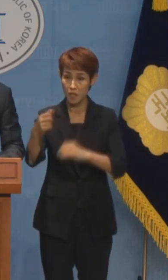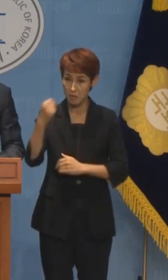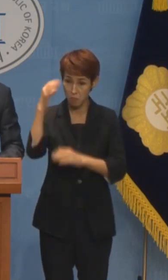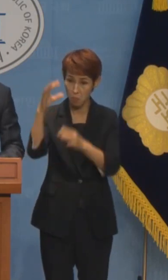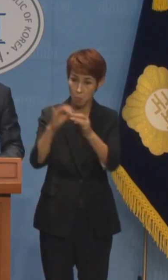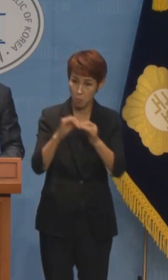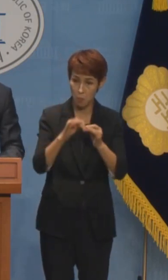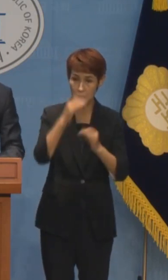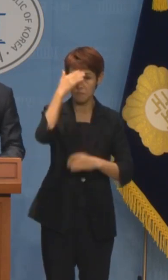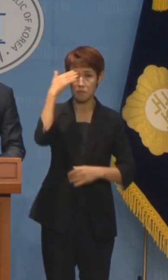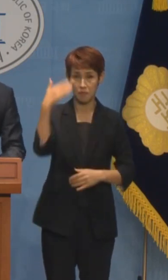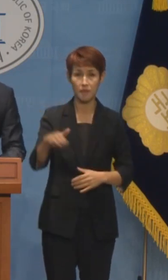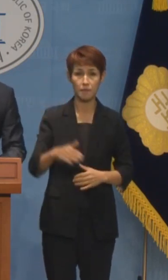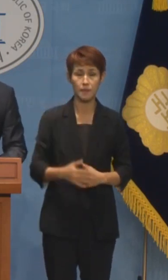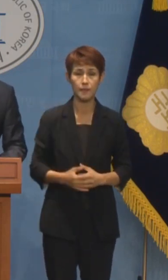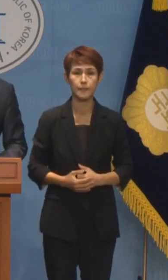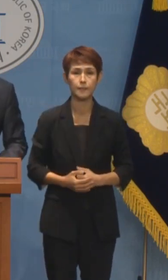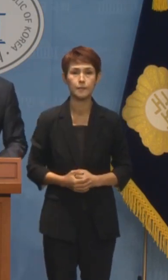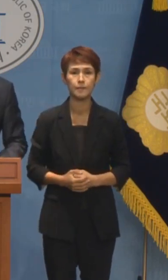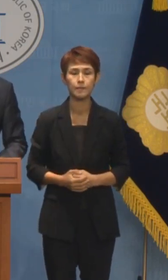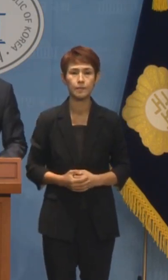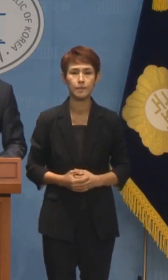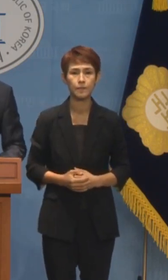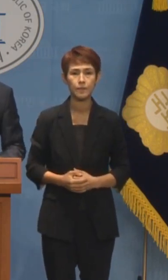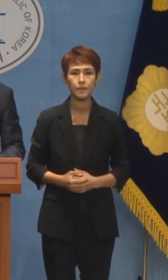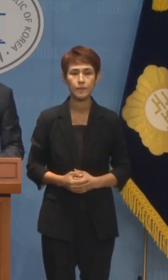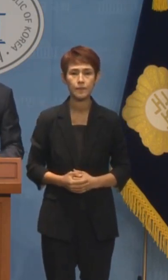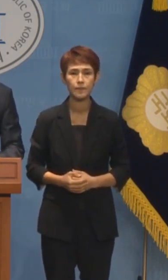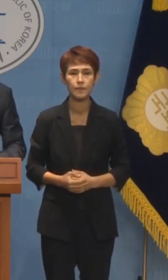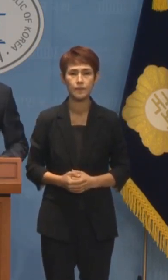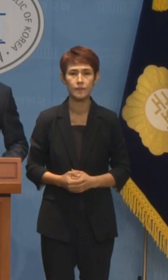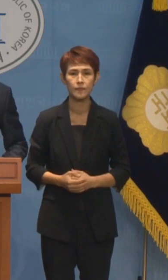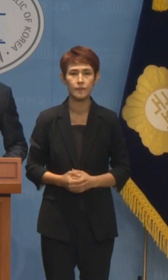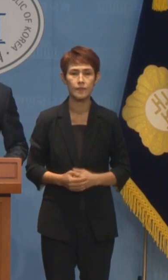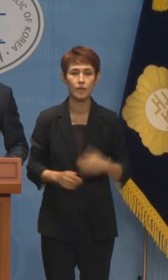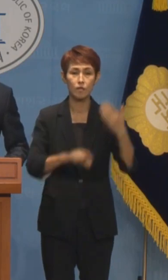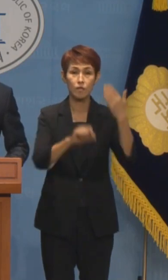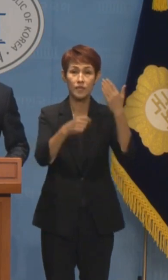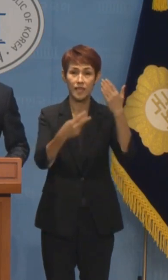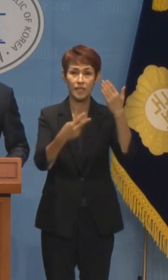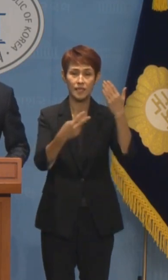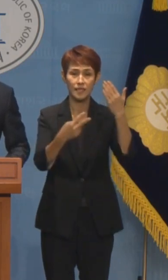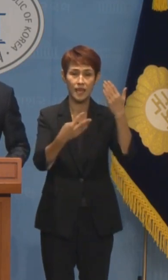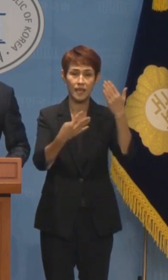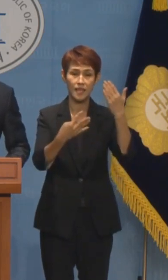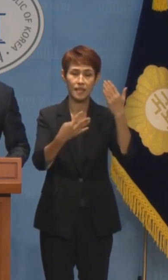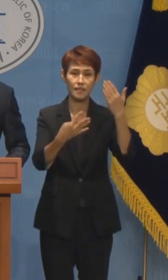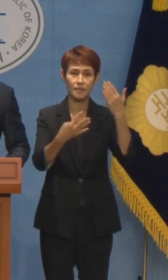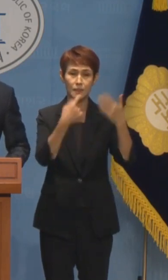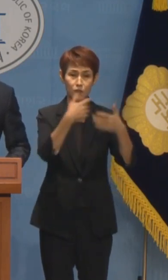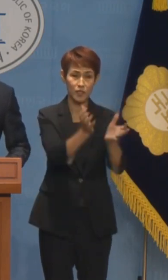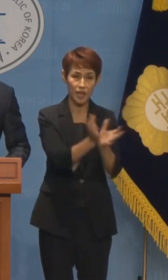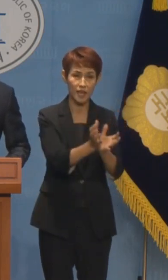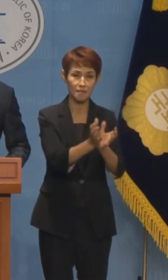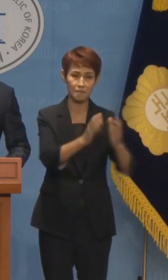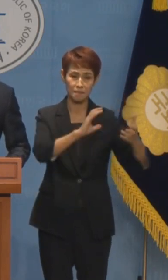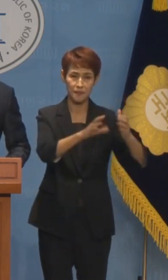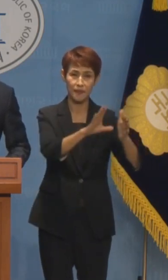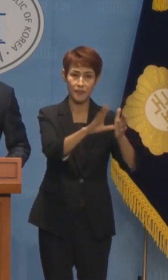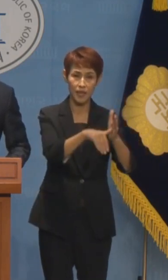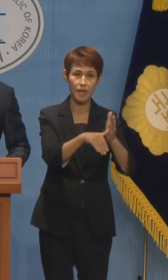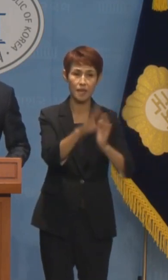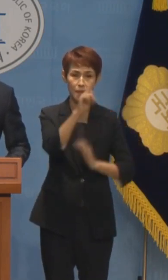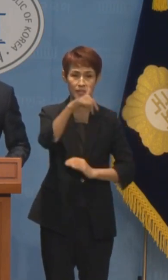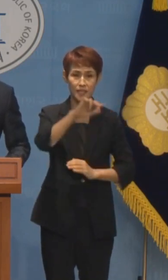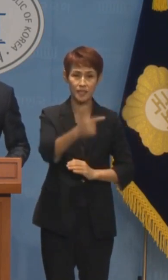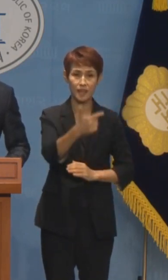다행입니다네 그 부분 다시 읽겠습니다 그나마 지난 4일 민주당 교섭 단체 연설을 통해 박찬대 원내대표가